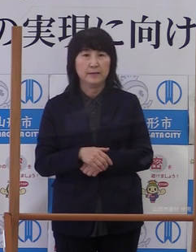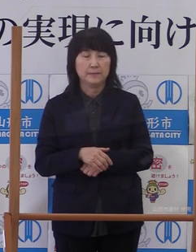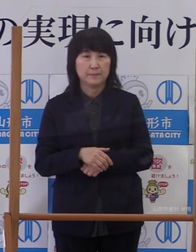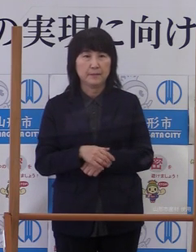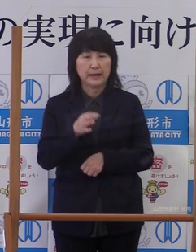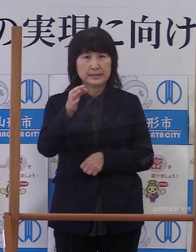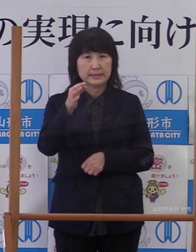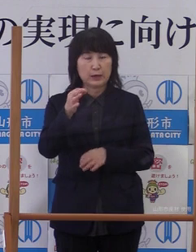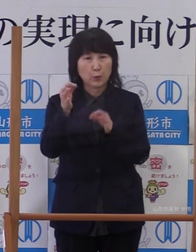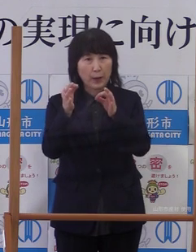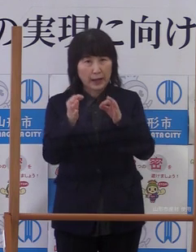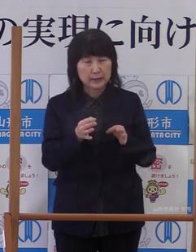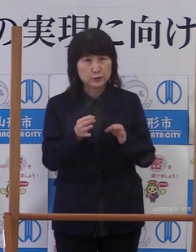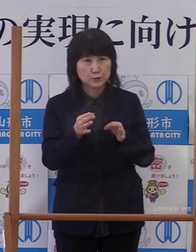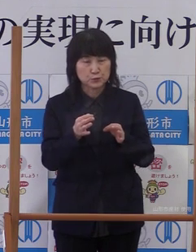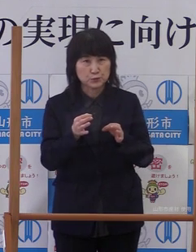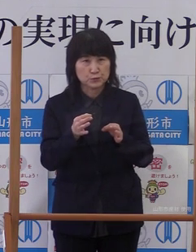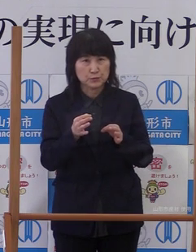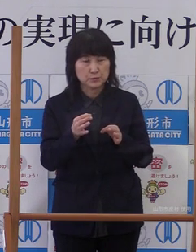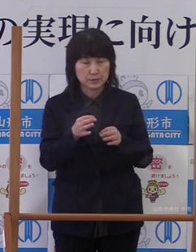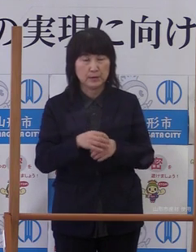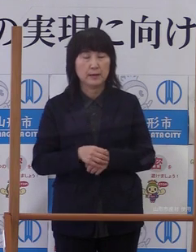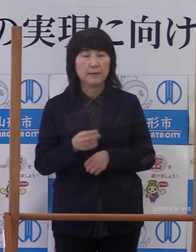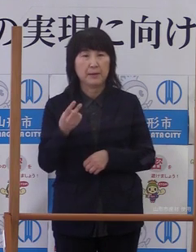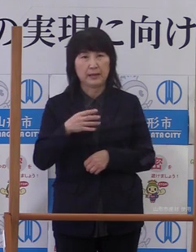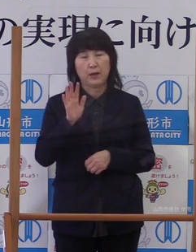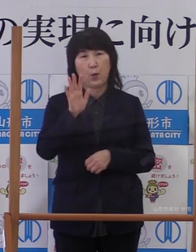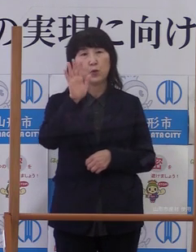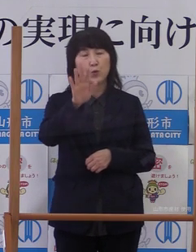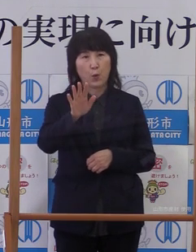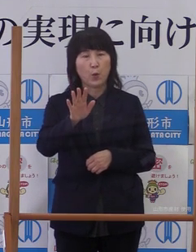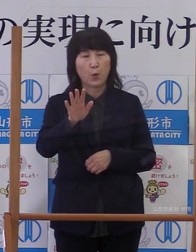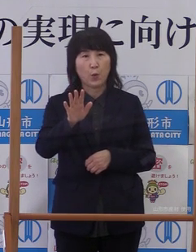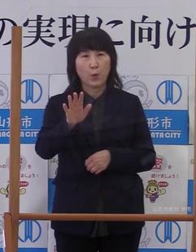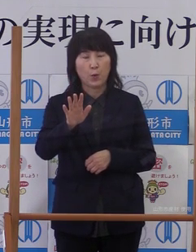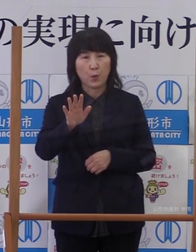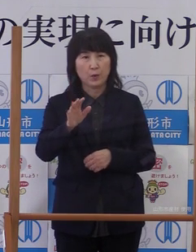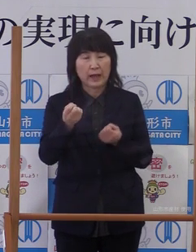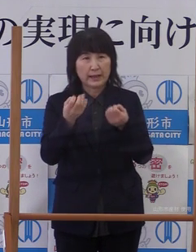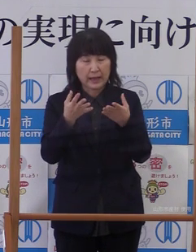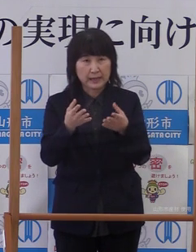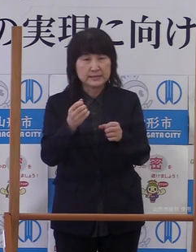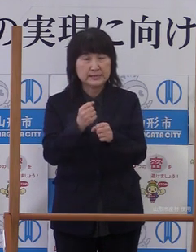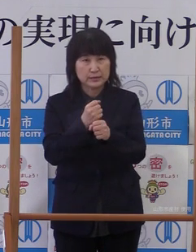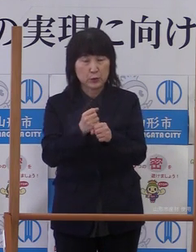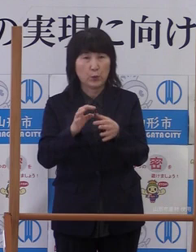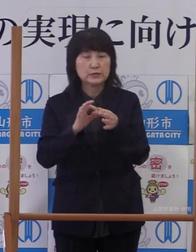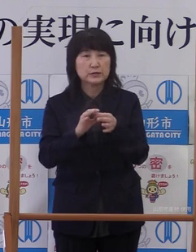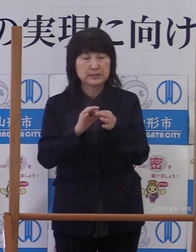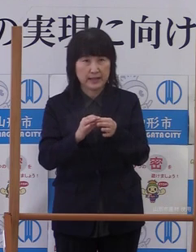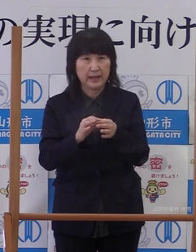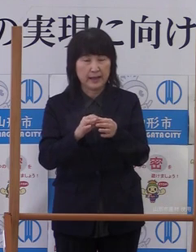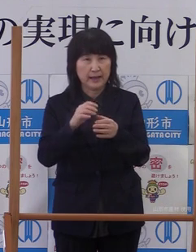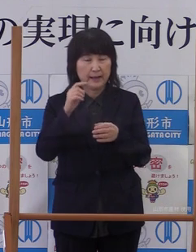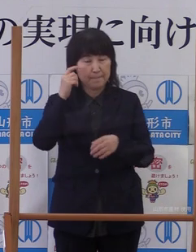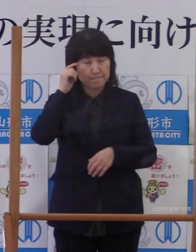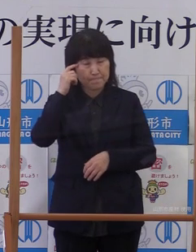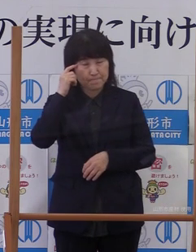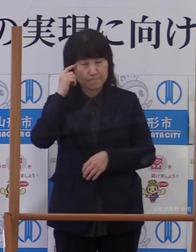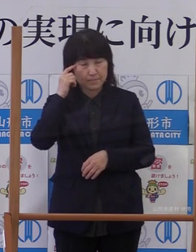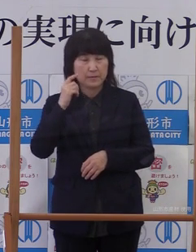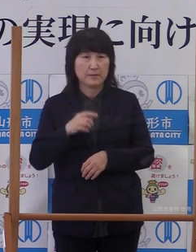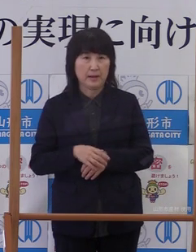金額を減らしたりですね、あるいは今後の組む新しい部分について精査をしたりということ